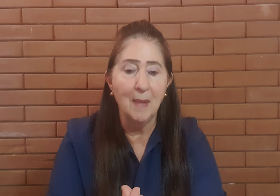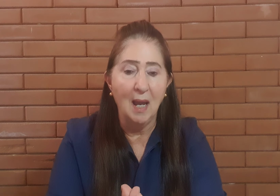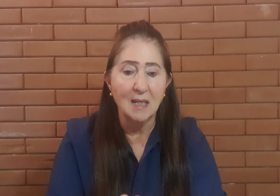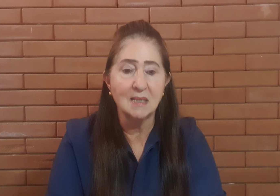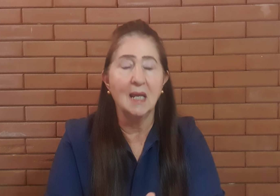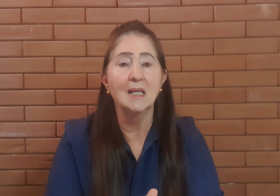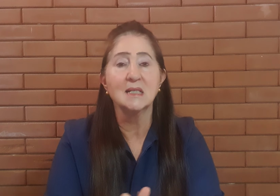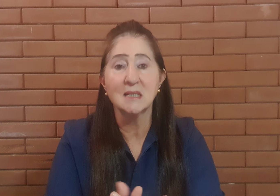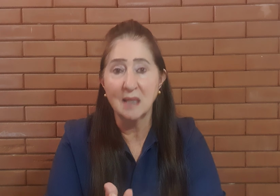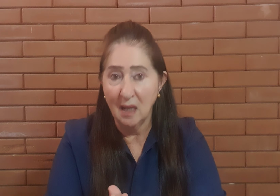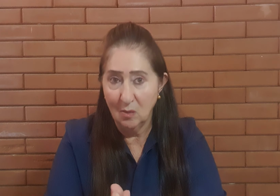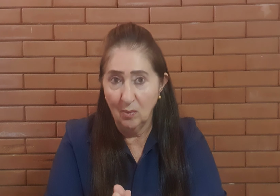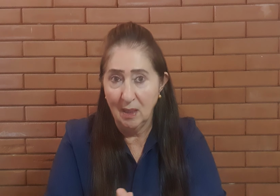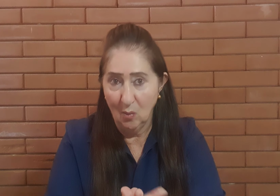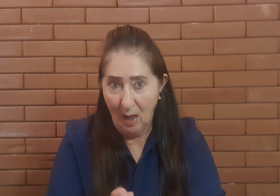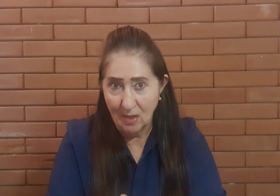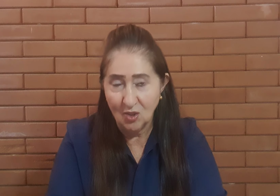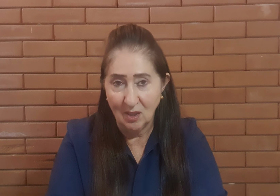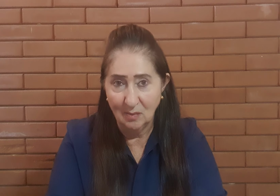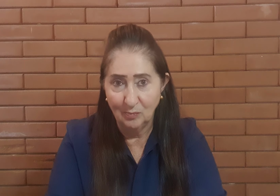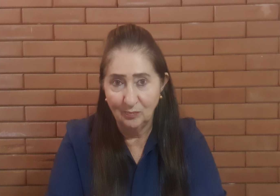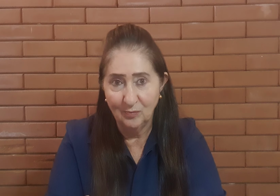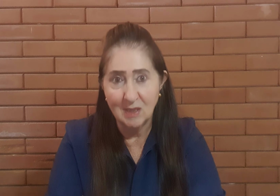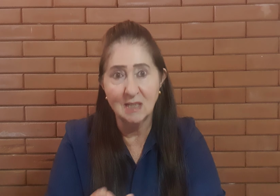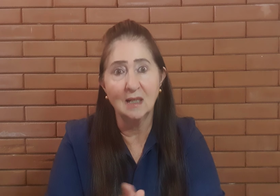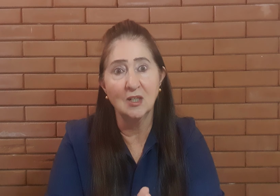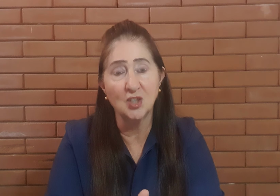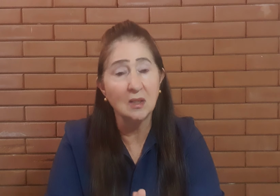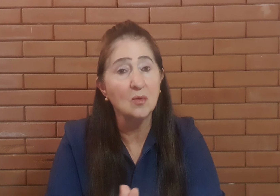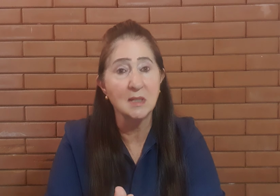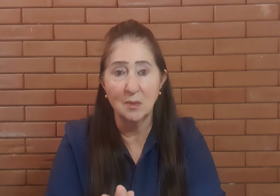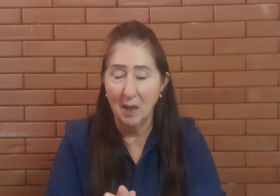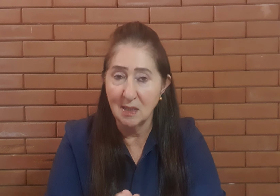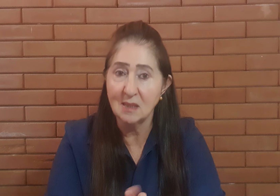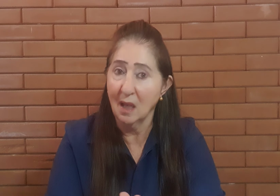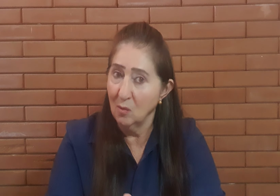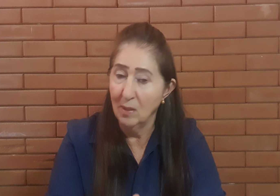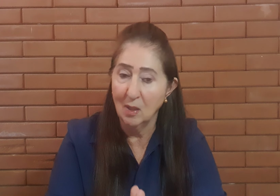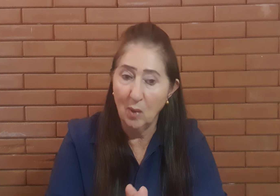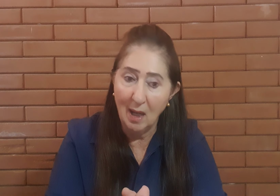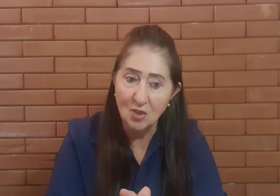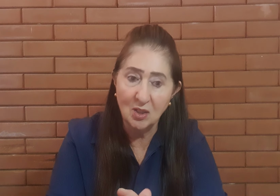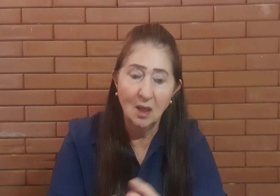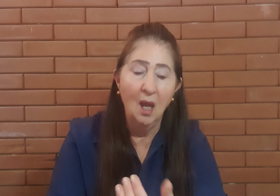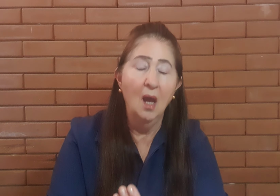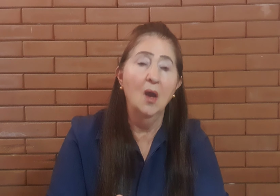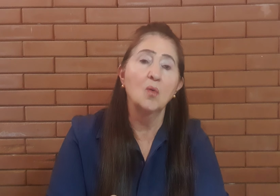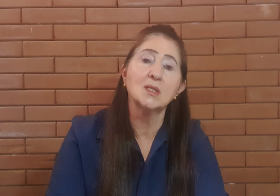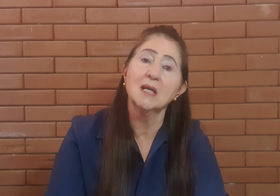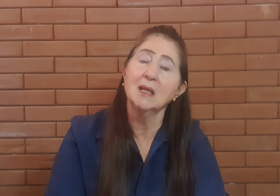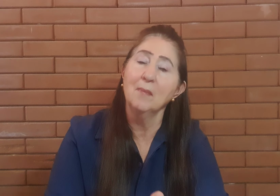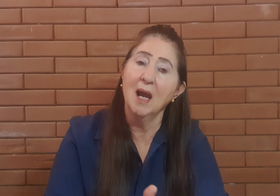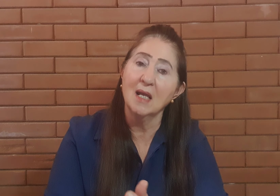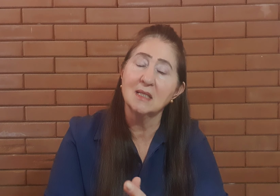animais, eles têm uma linguagem? Vocês acreditam que os animais têm uma linguagem? Os animais, eles